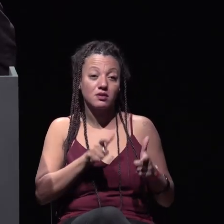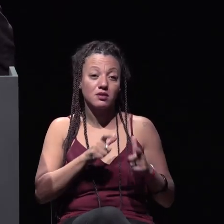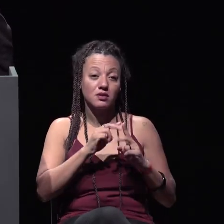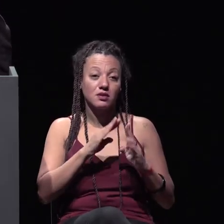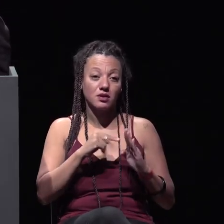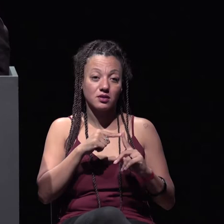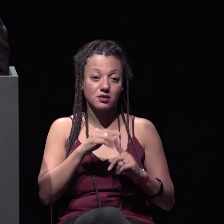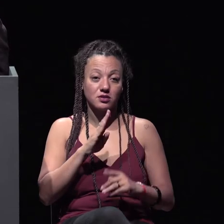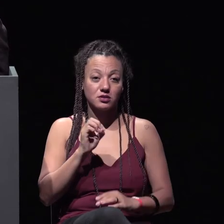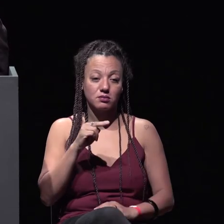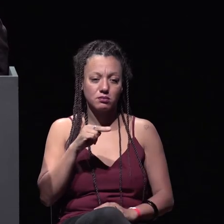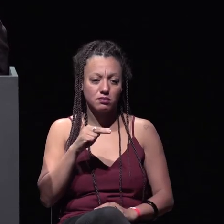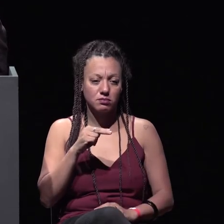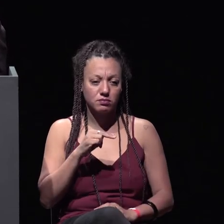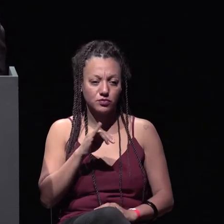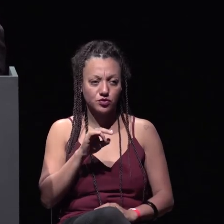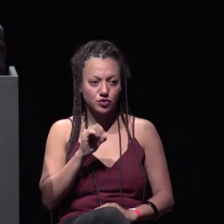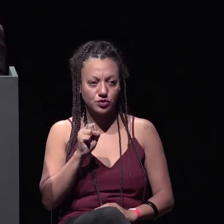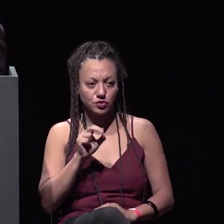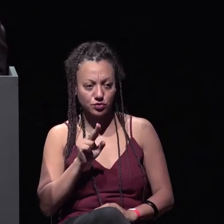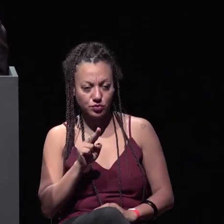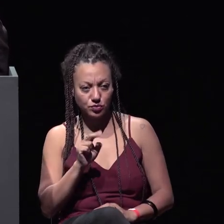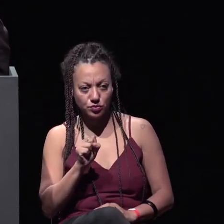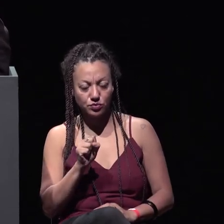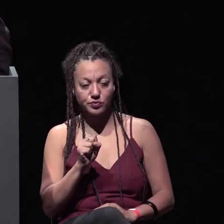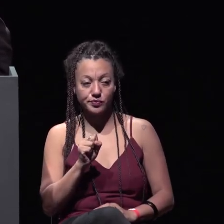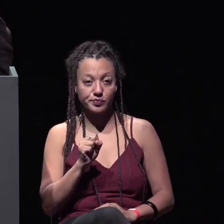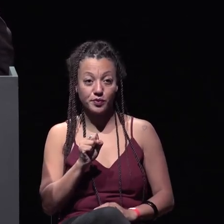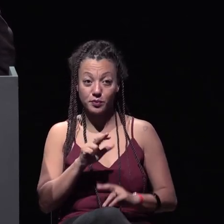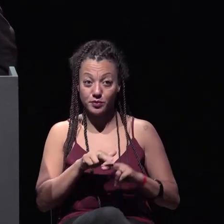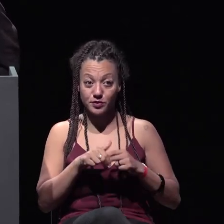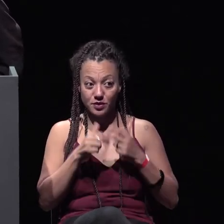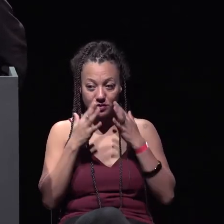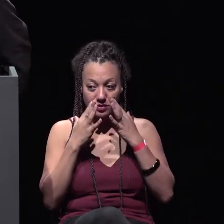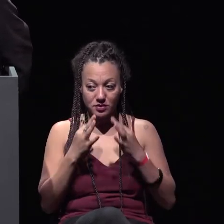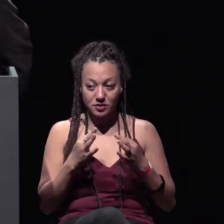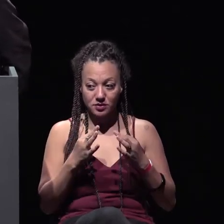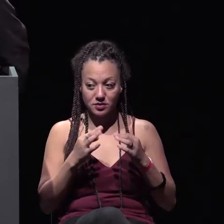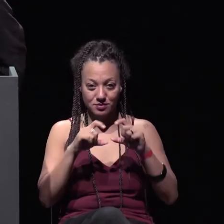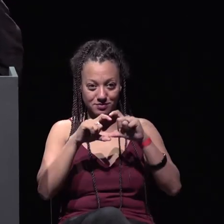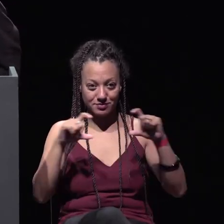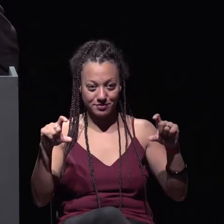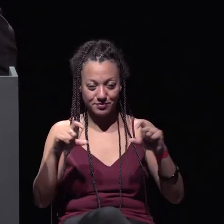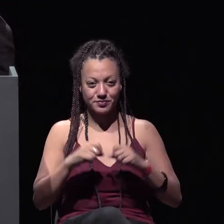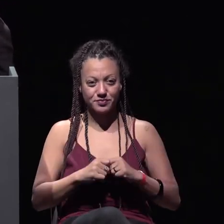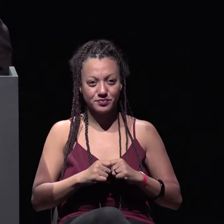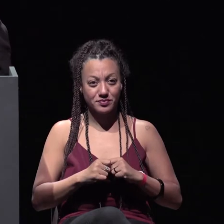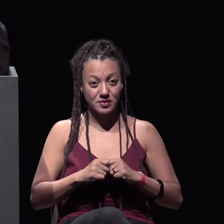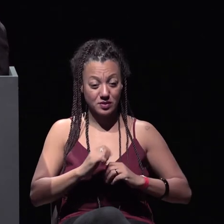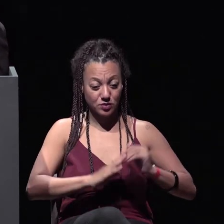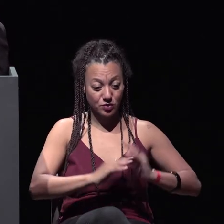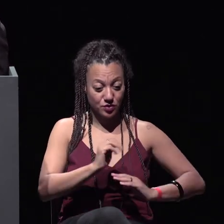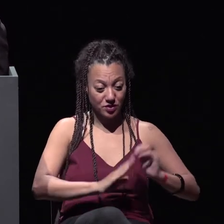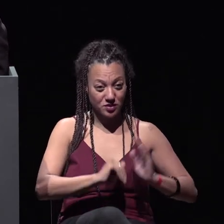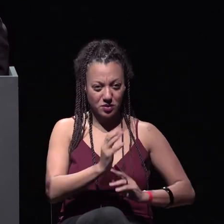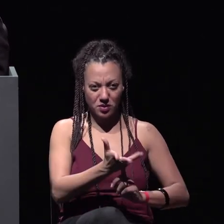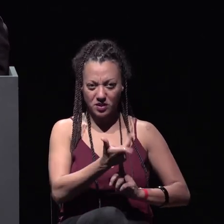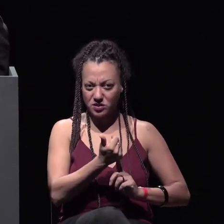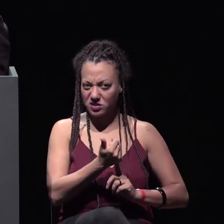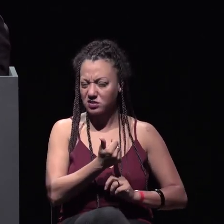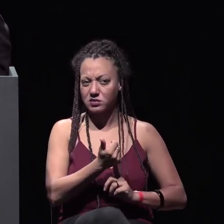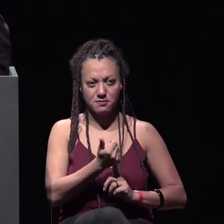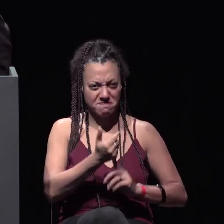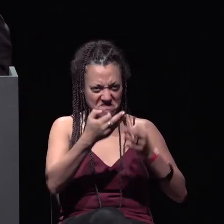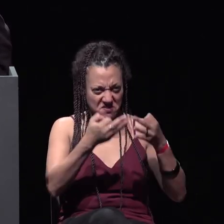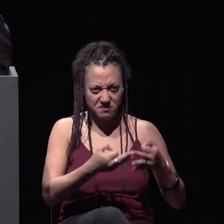e aí eu chamo a atenção sobretudo para o 2º parágrafo por isso sem dúvida a execução artística está muito longe da perfeição vejam que ao